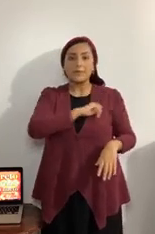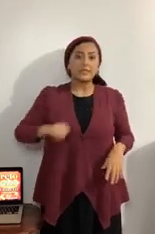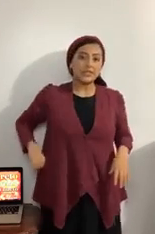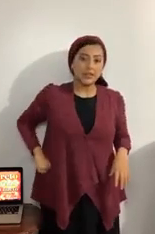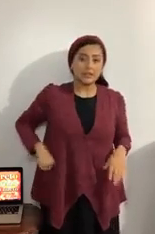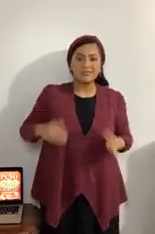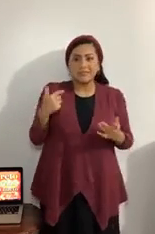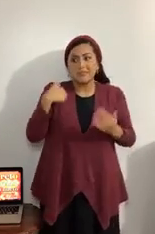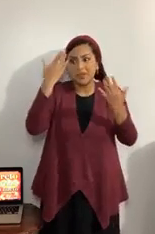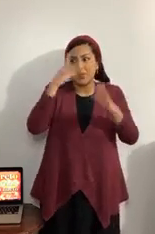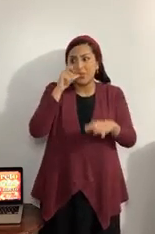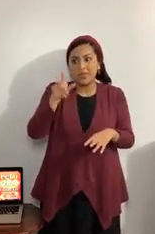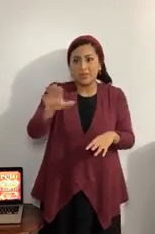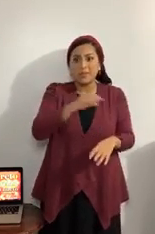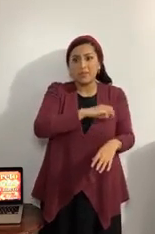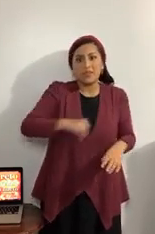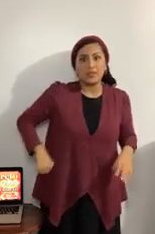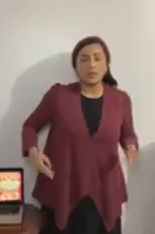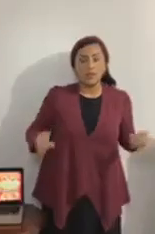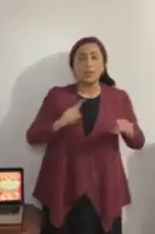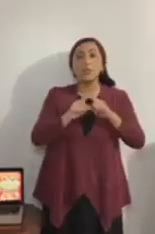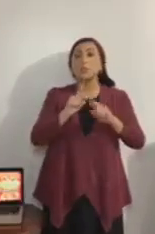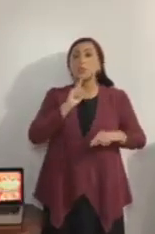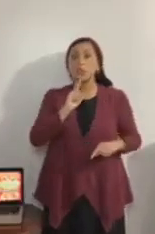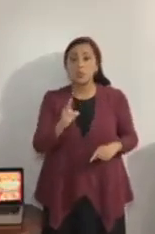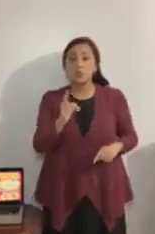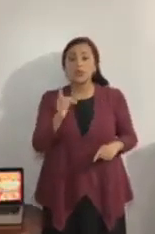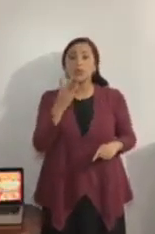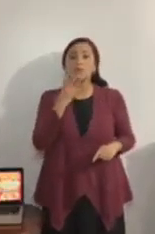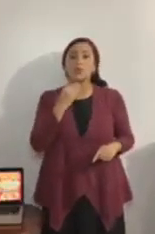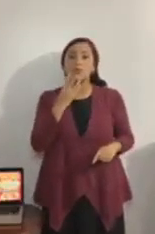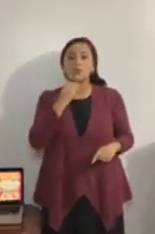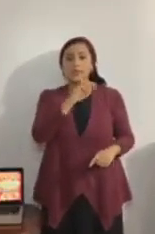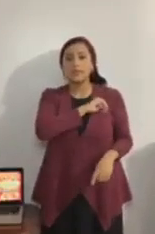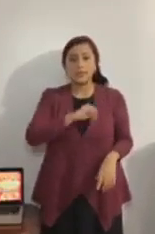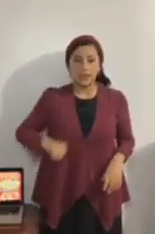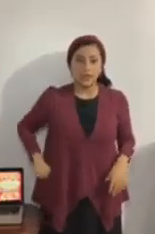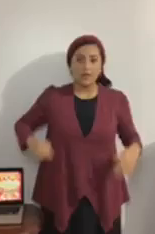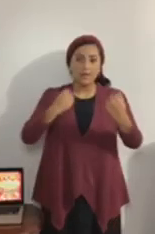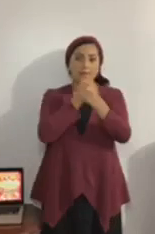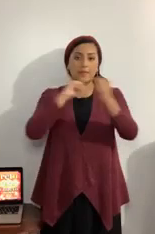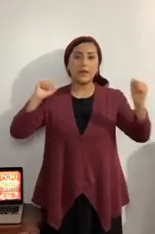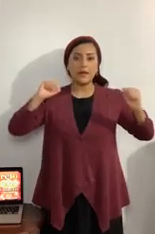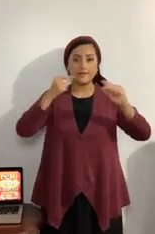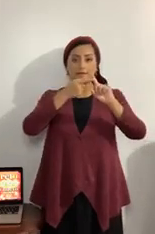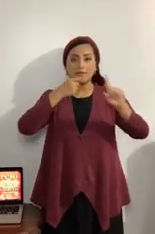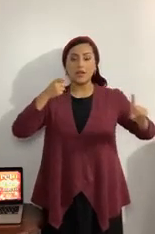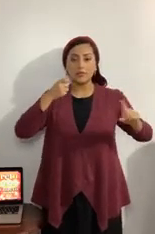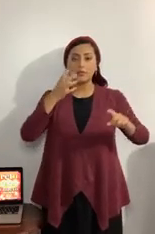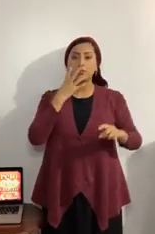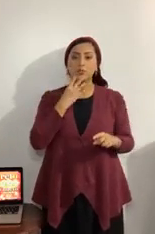su Mesías? Pero el Mesías es judío. La salvación viene de los Yehudim, de los judíos.